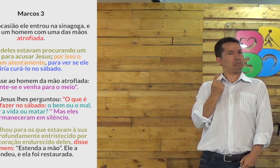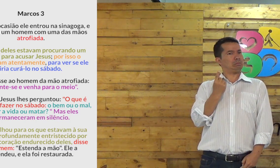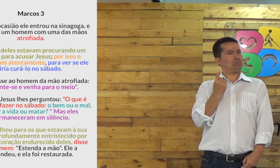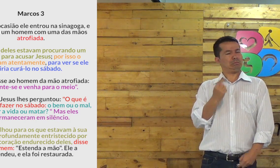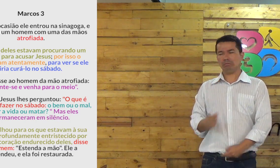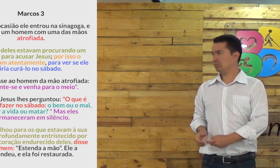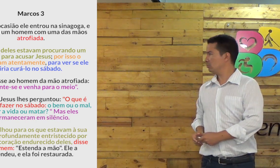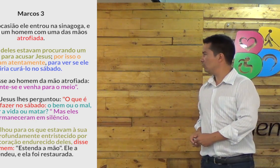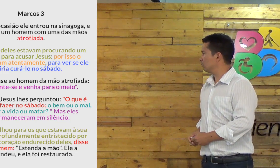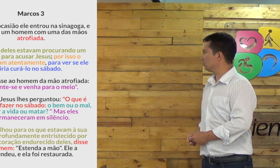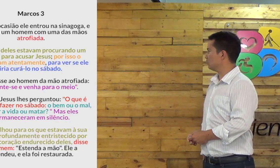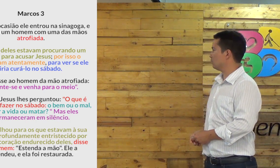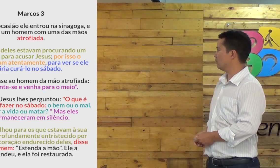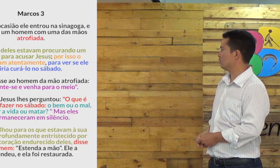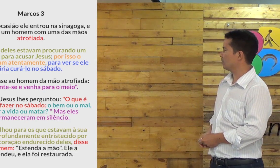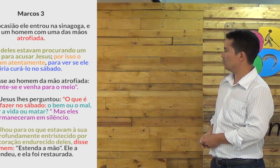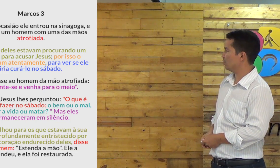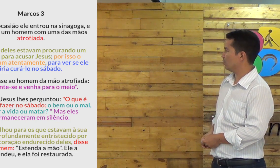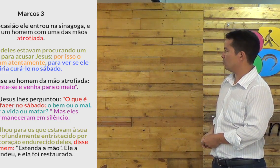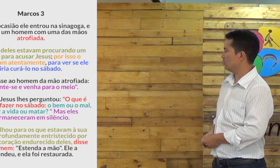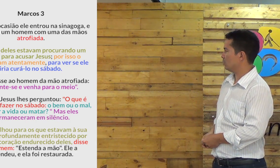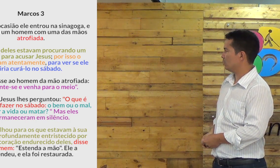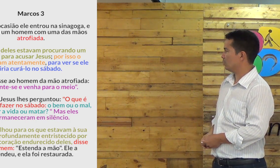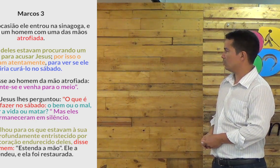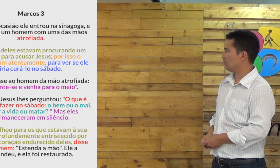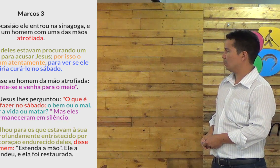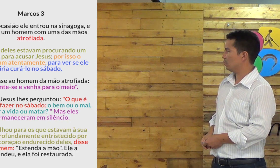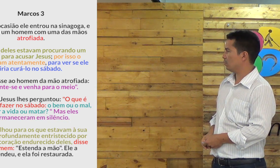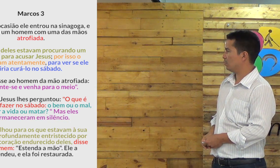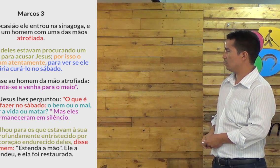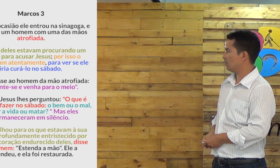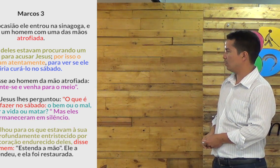Meio que Jesus queria chamar a atenção sobre ele também. Sobre o moço com a mão atrofiada.